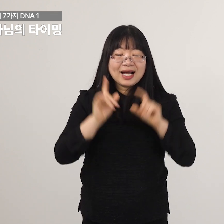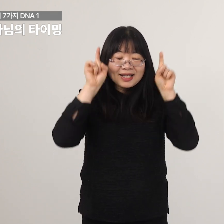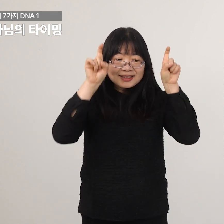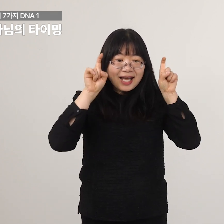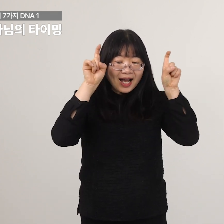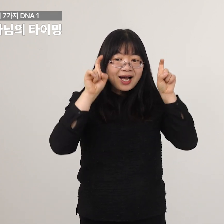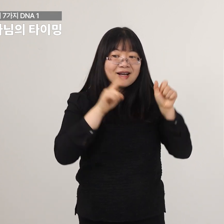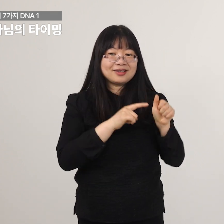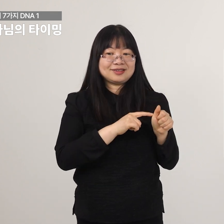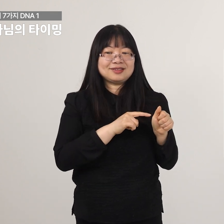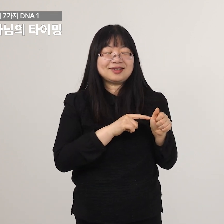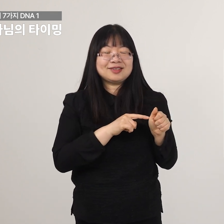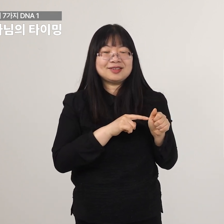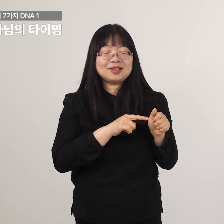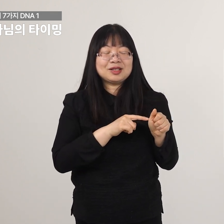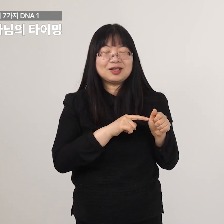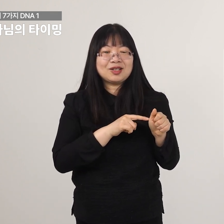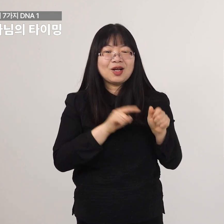양은